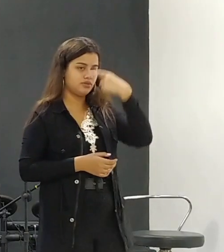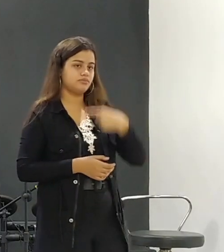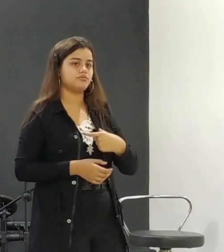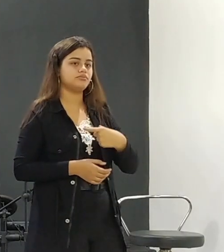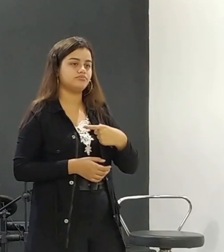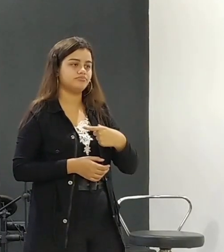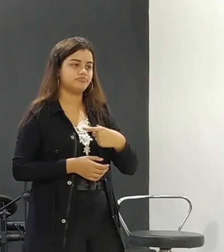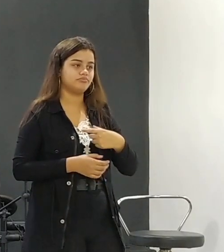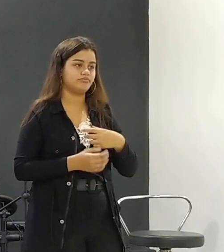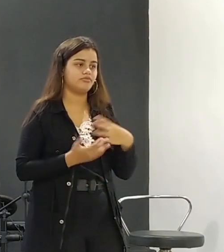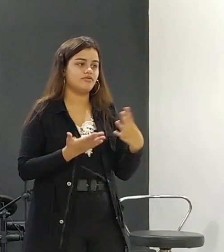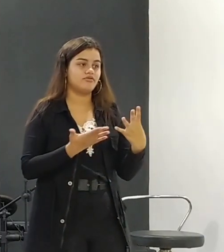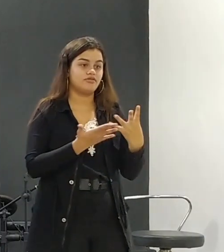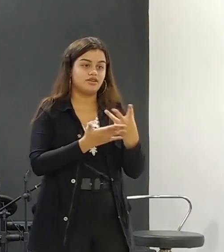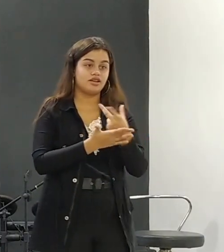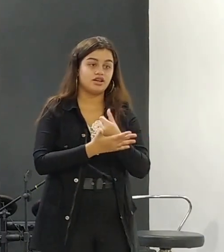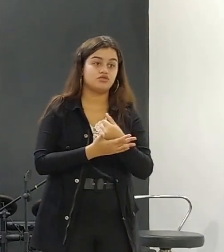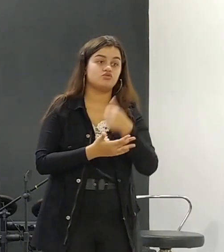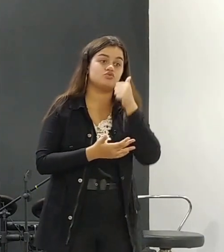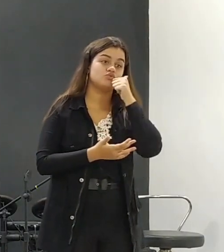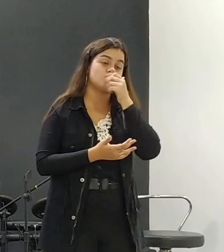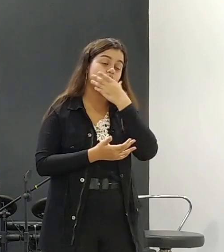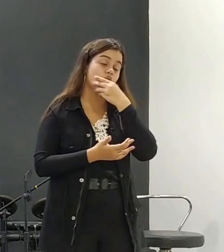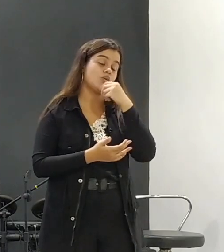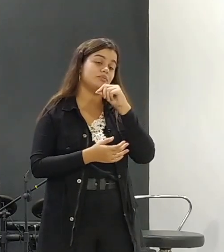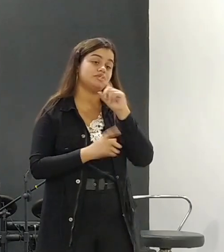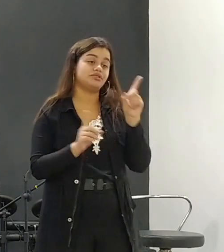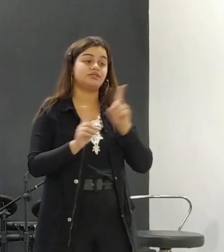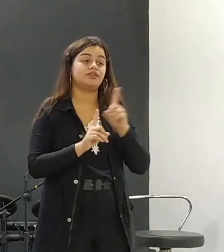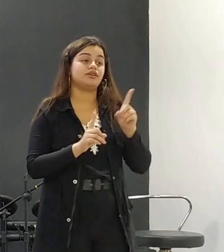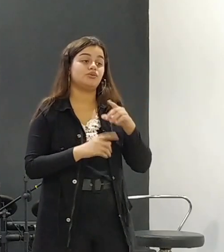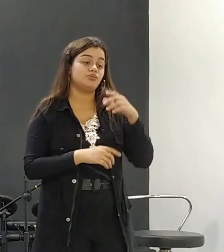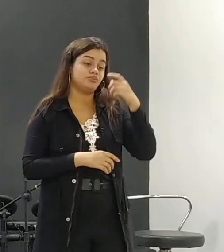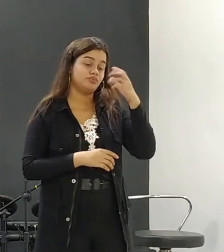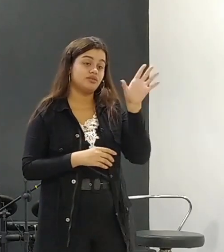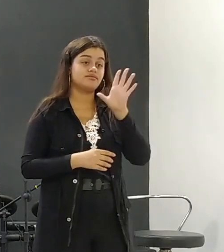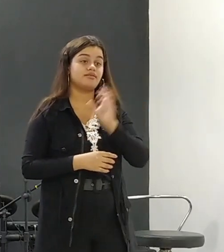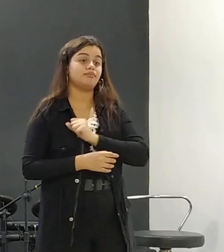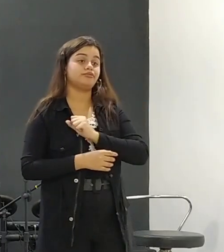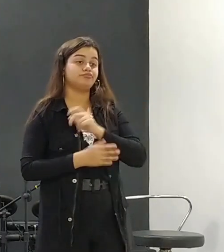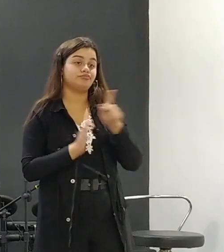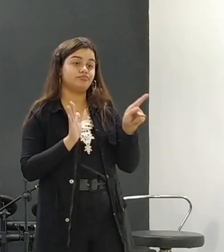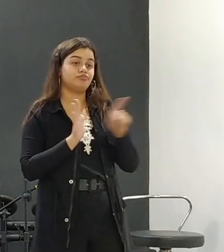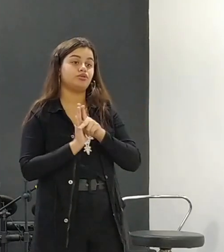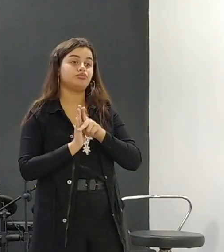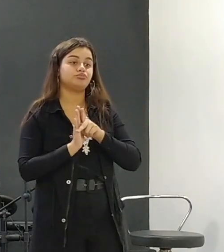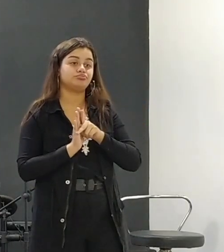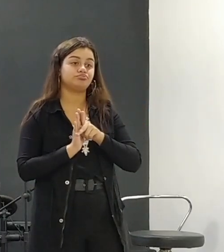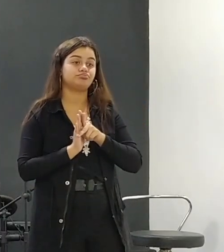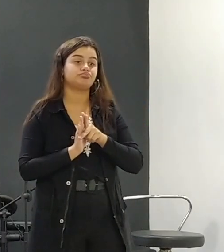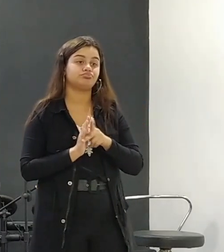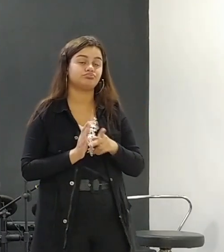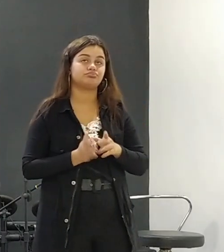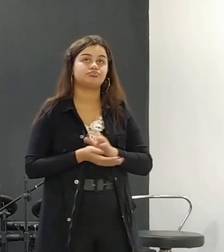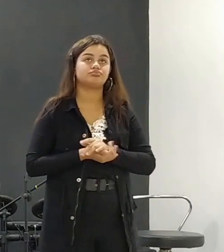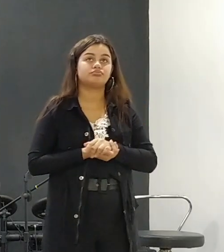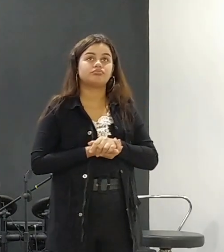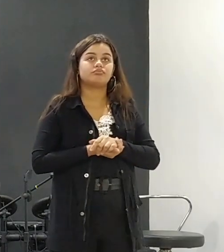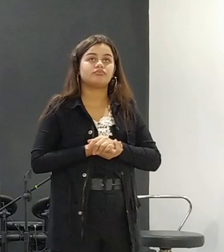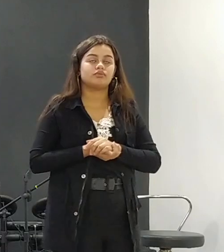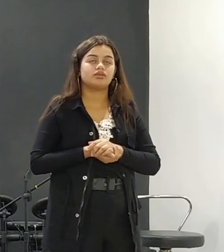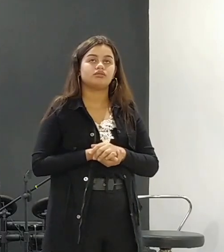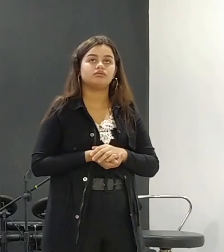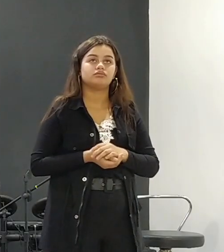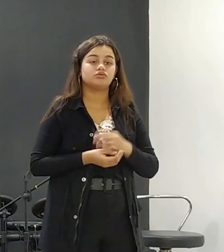ama a sua esposa? Quanto homem que não se ama, porque não ama a sua esposa? Mas aquele que ama a sua esposa, se ama a si mesmo. Coisa linda isso,